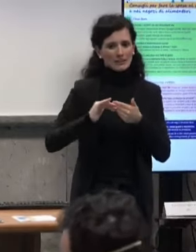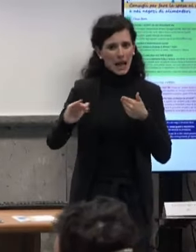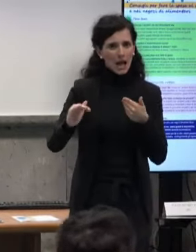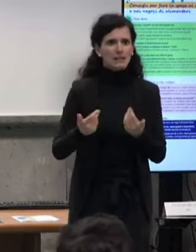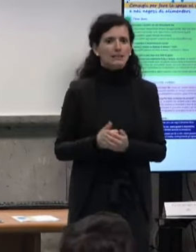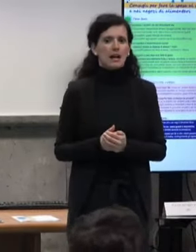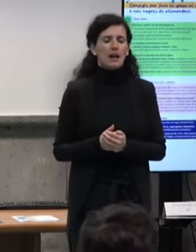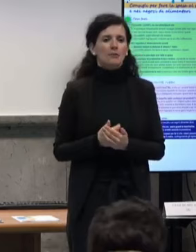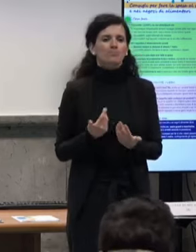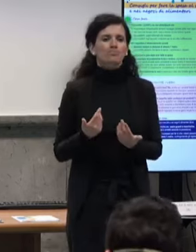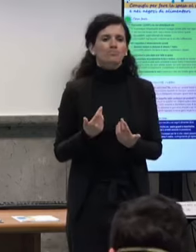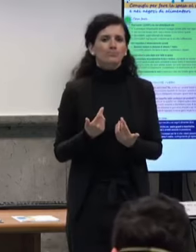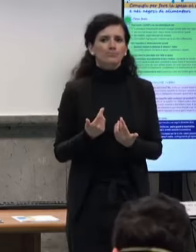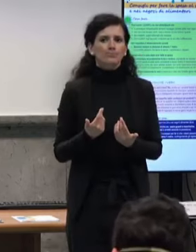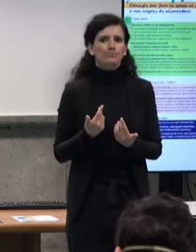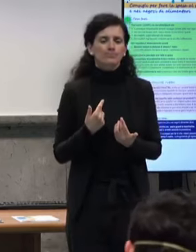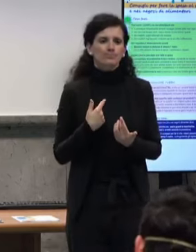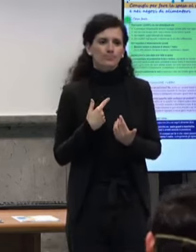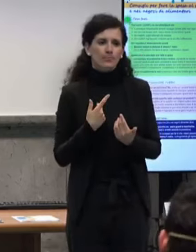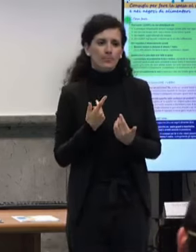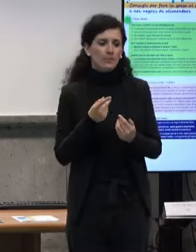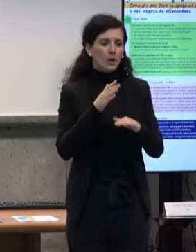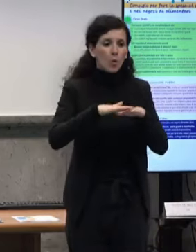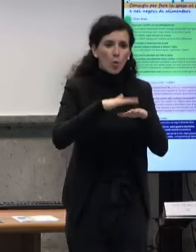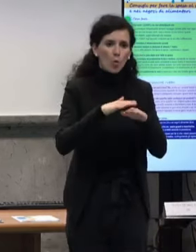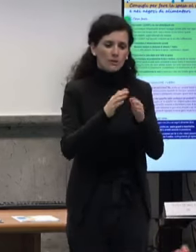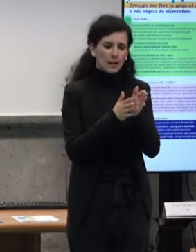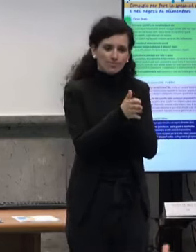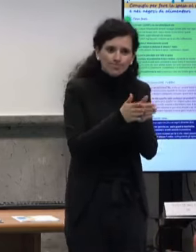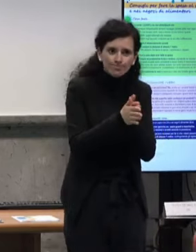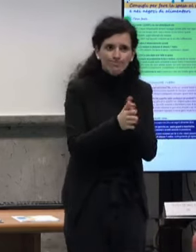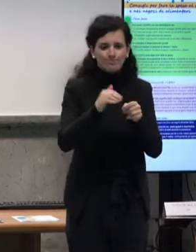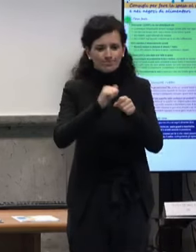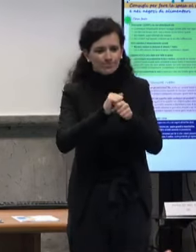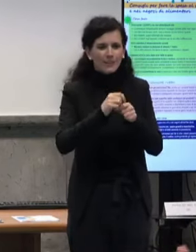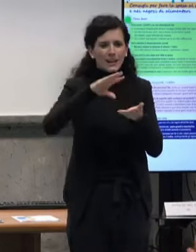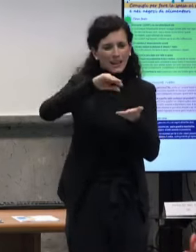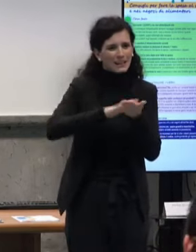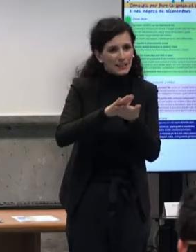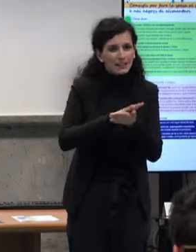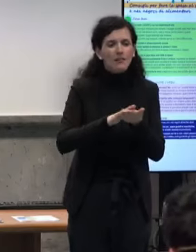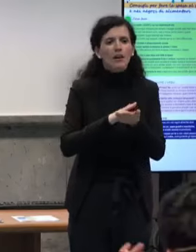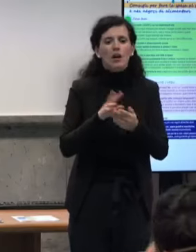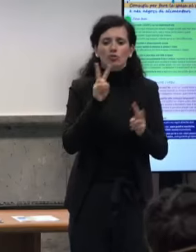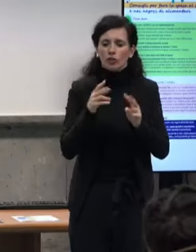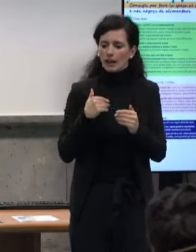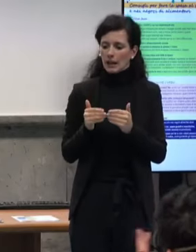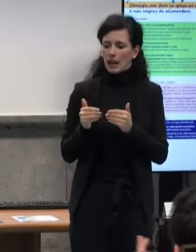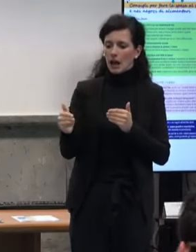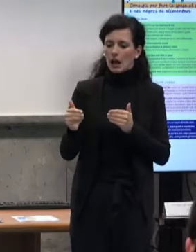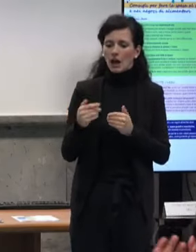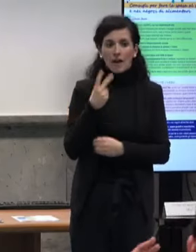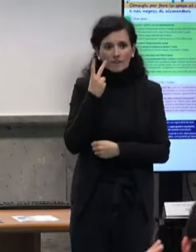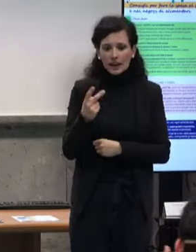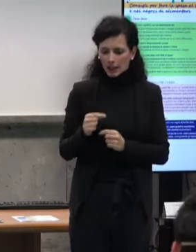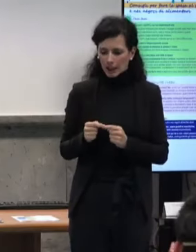che dobbiamo avere accesso a prodotti detergenti in continuazione e la distanza è di un centimetro e invece di un metro